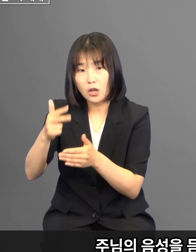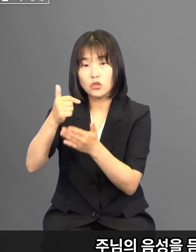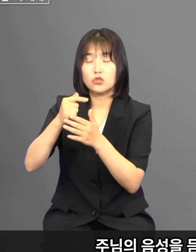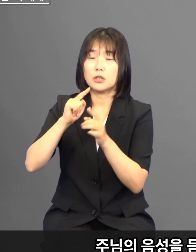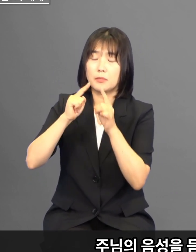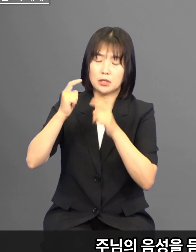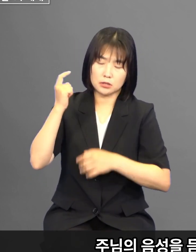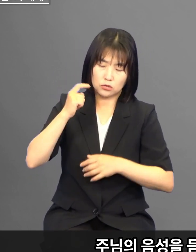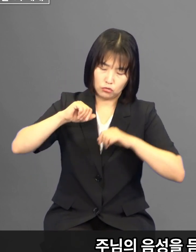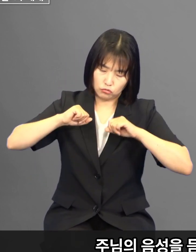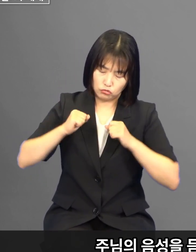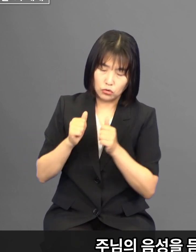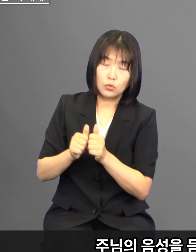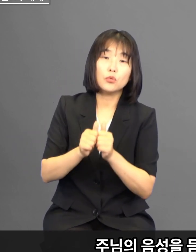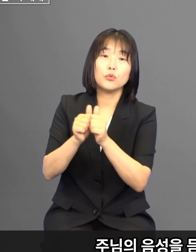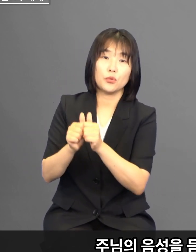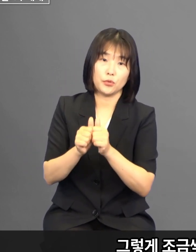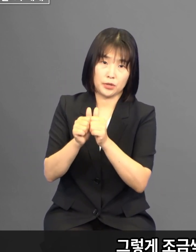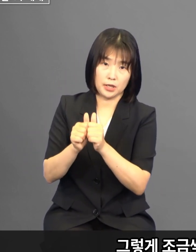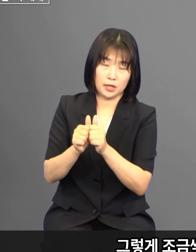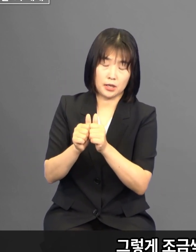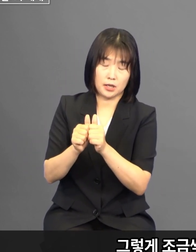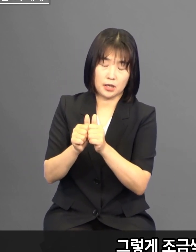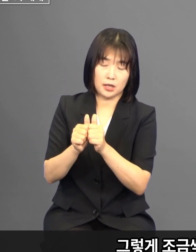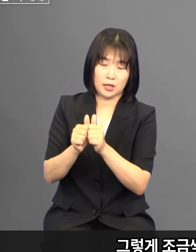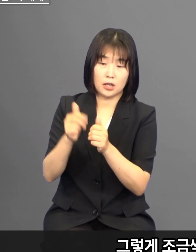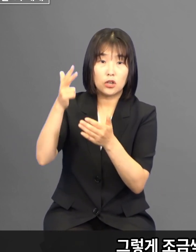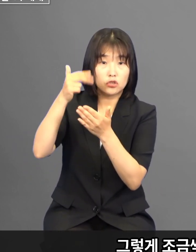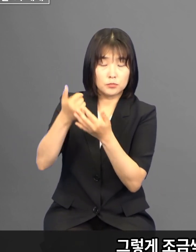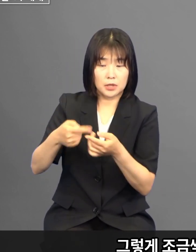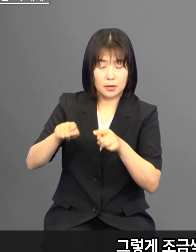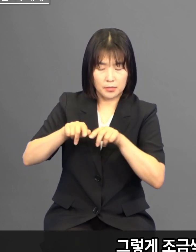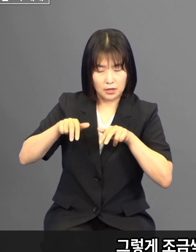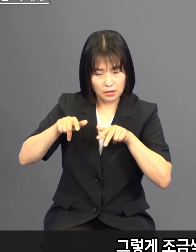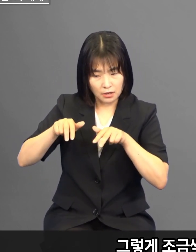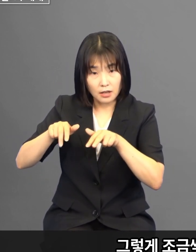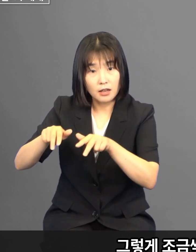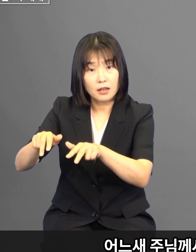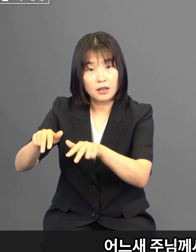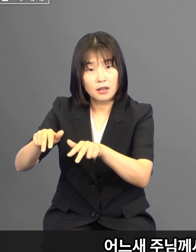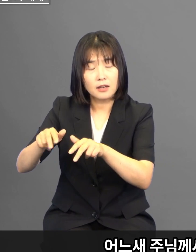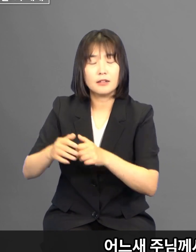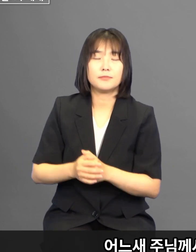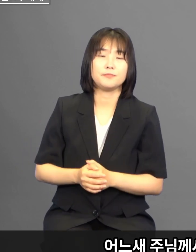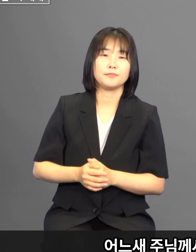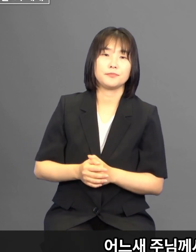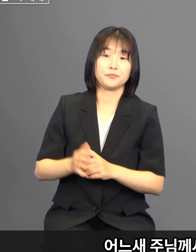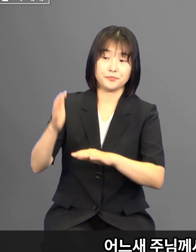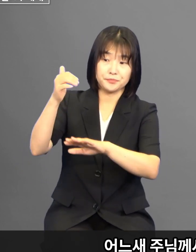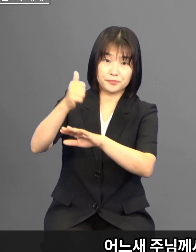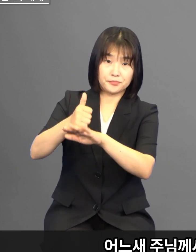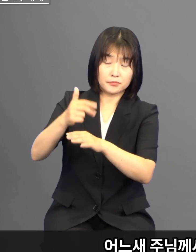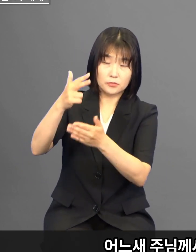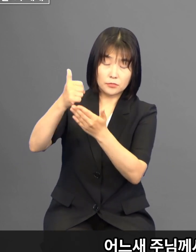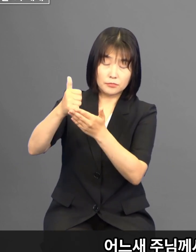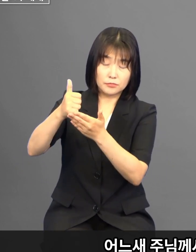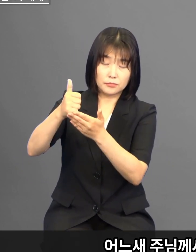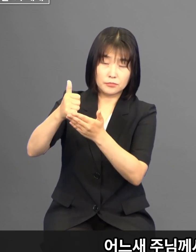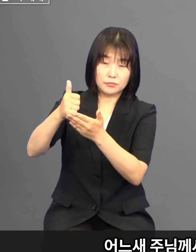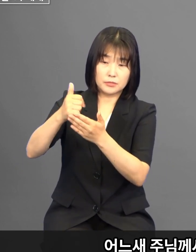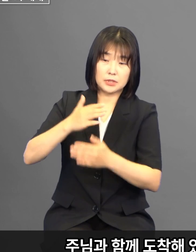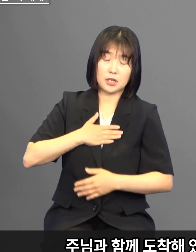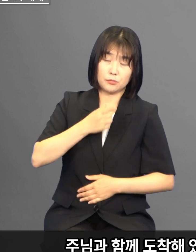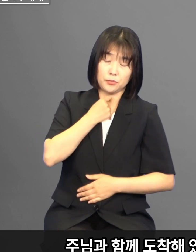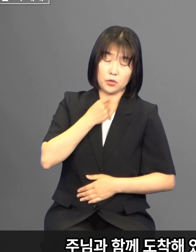듣고 순종함으로 동행하는 것, 그렇게 조금씩 주님과 함께 걷다 보면 어느새 주님께서 제게 원하시는